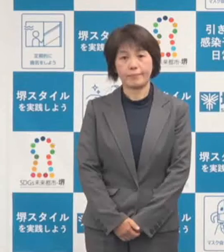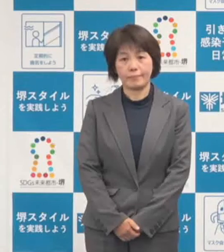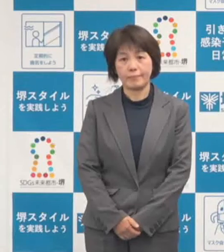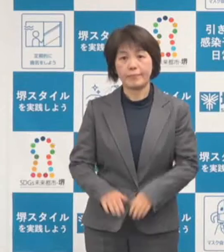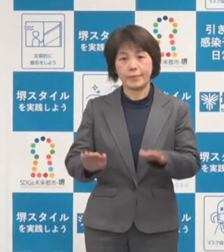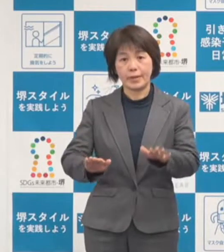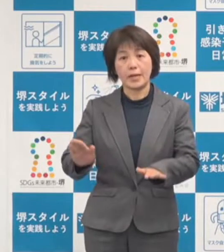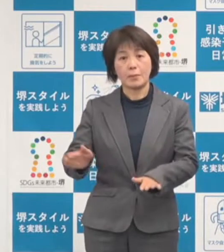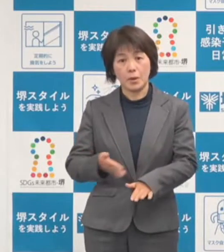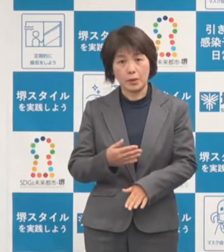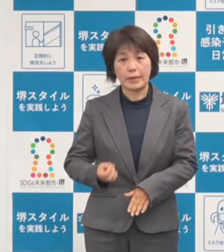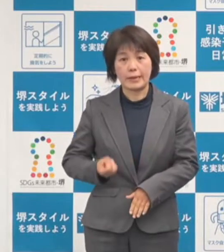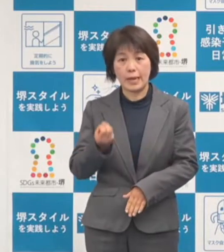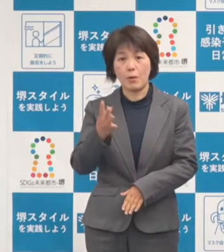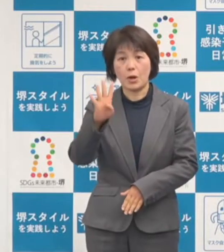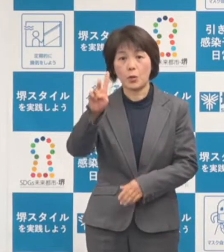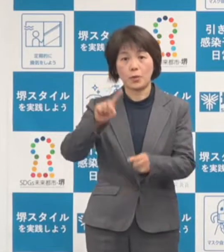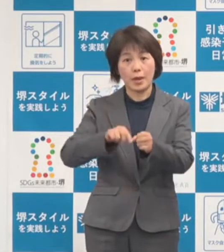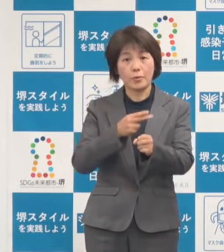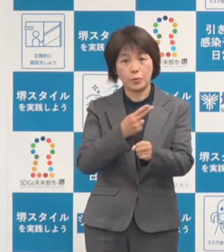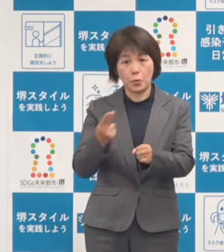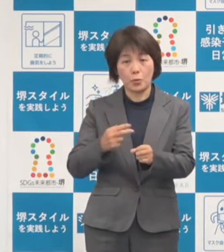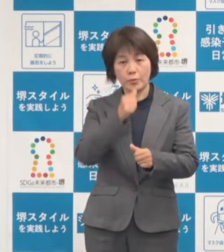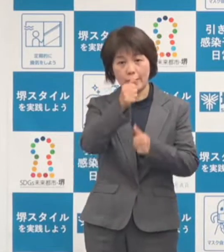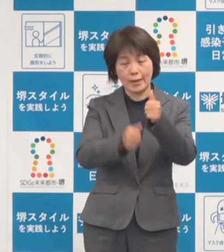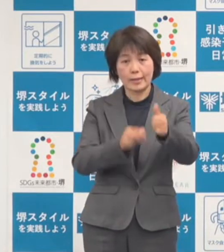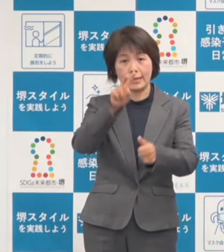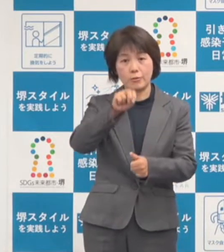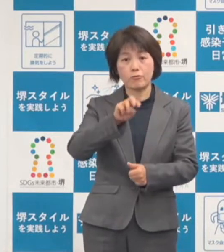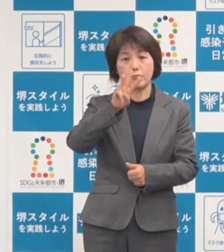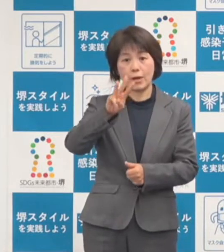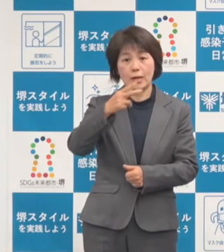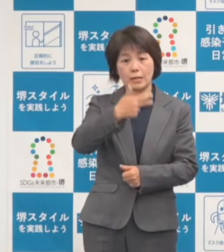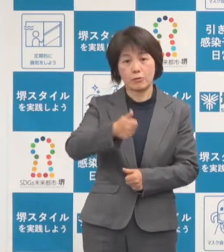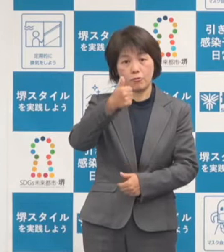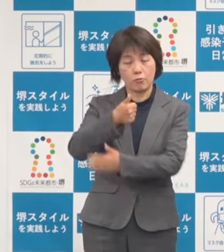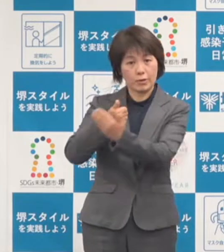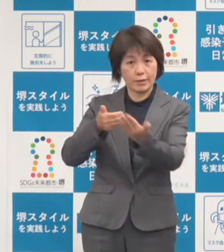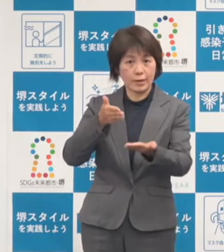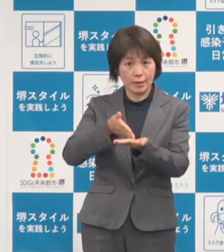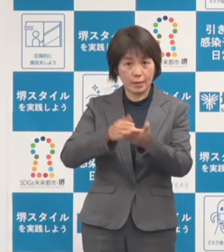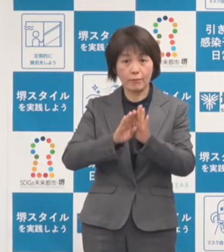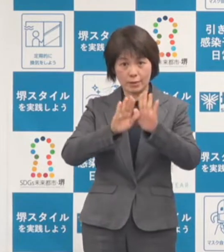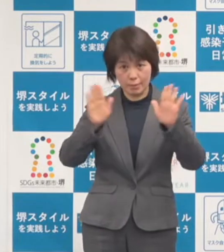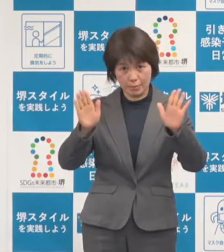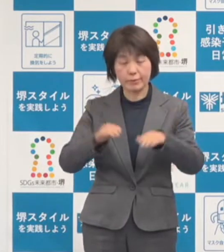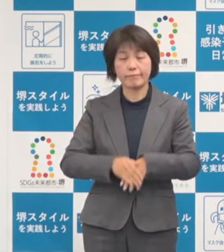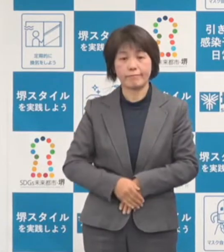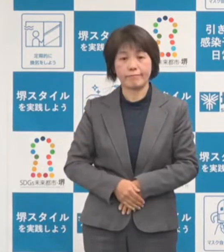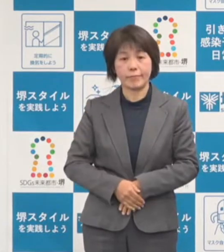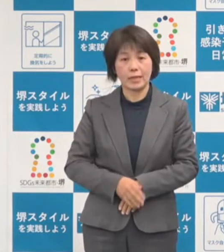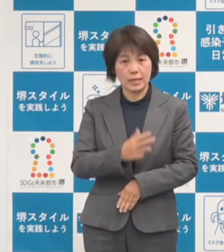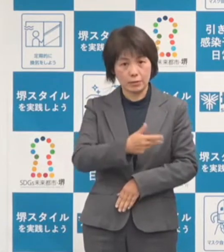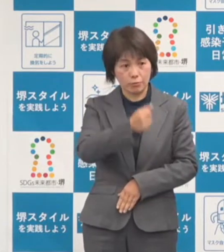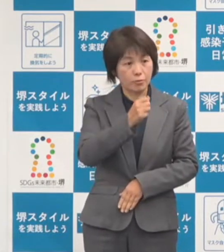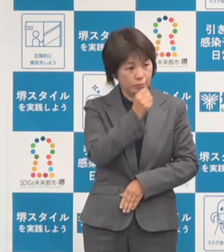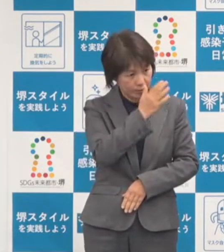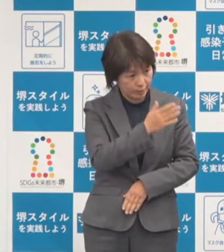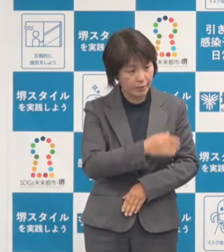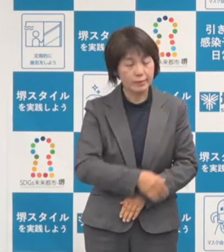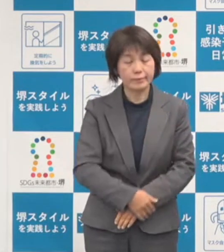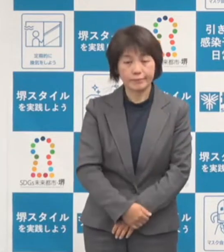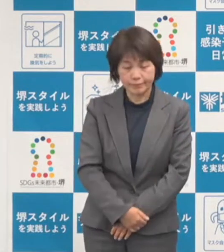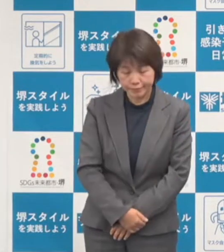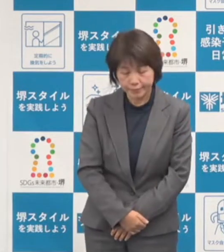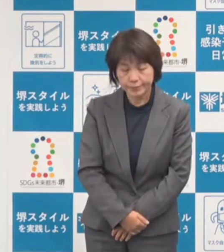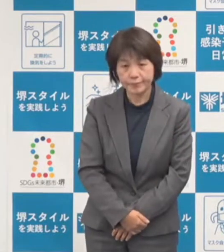それではただいまより、令和4年度第23回市長記者会見を始めさせていただきます。それでは長渕市長、よろしくお願いいたし よ ま ろし